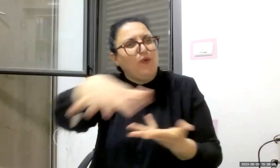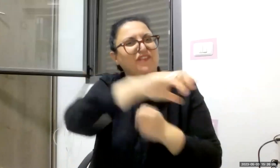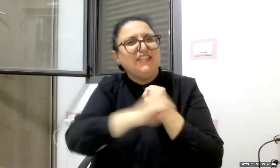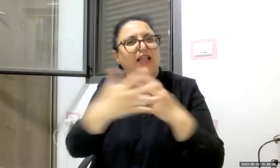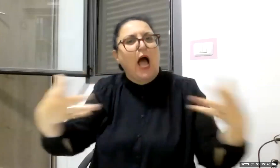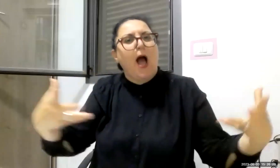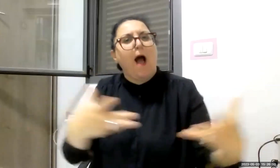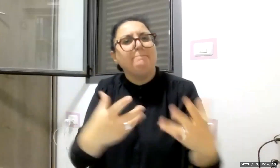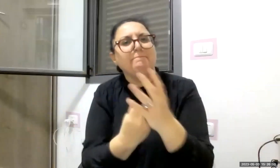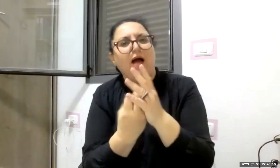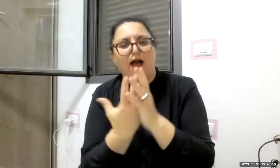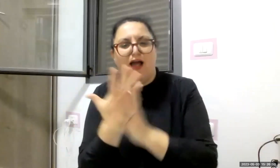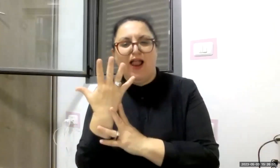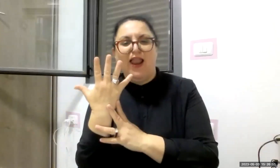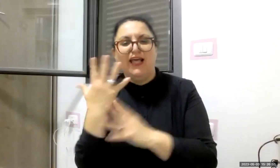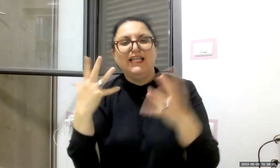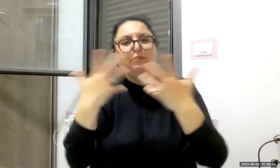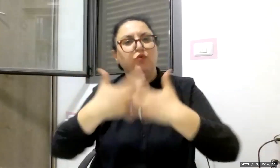נהן, סליחה, יש לך עוד שתי דקות